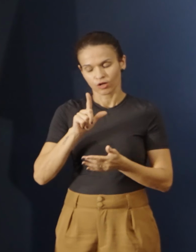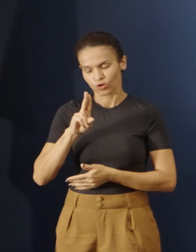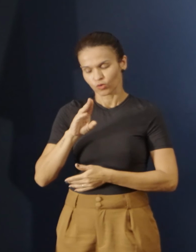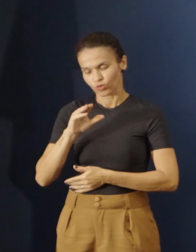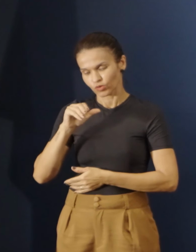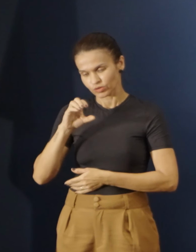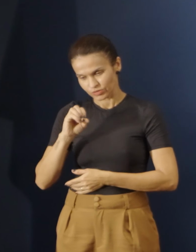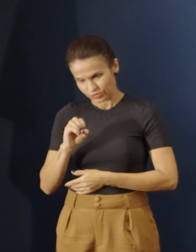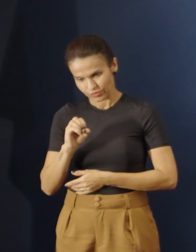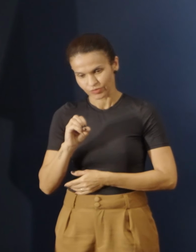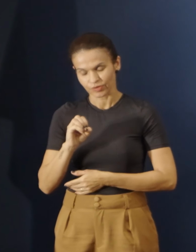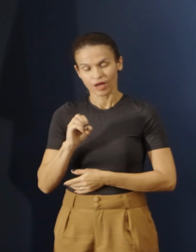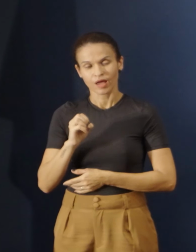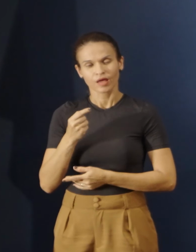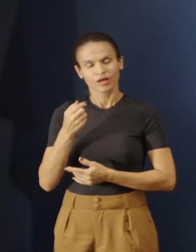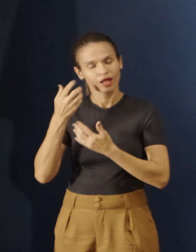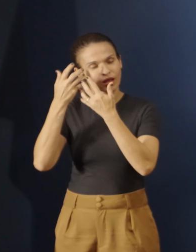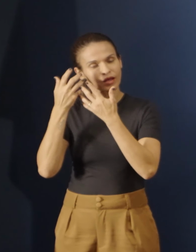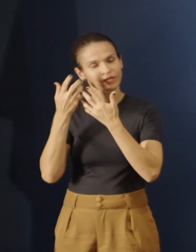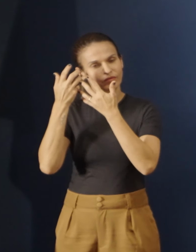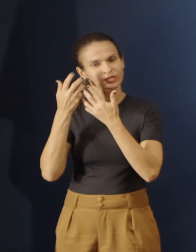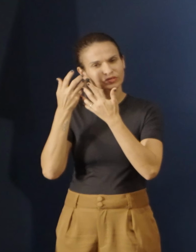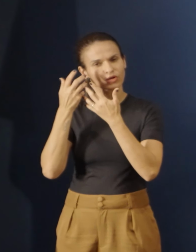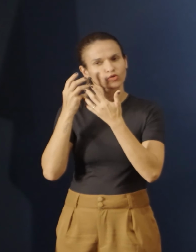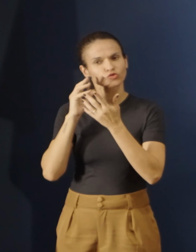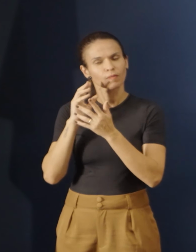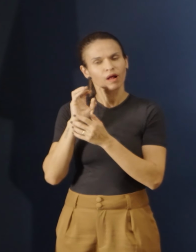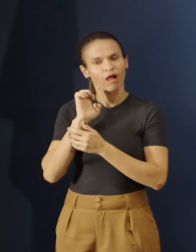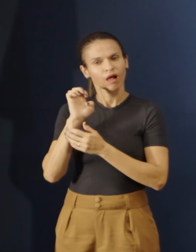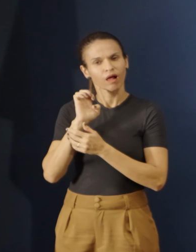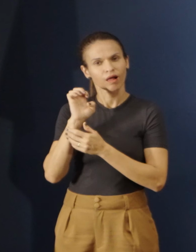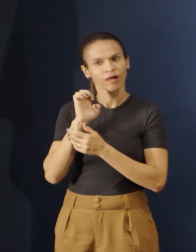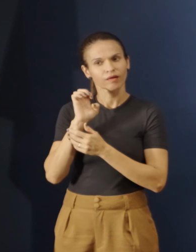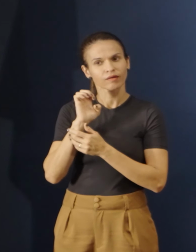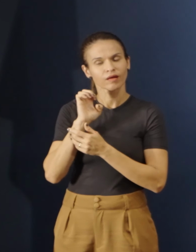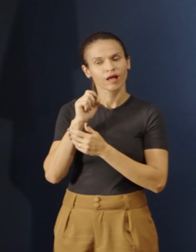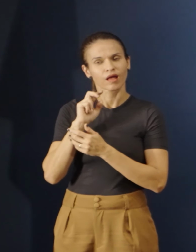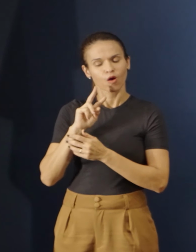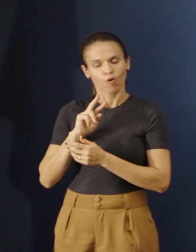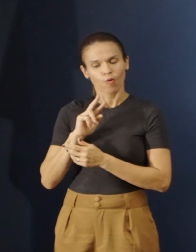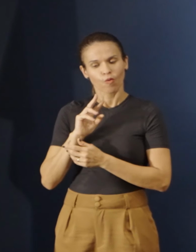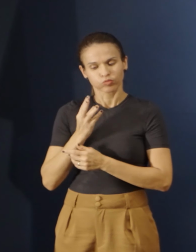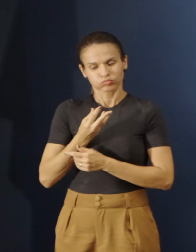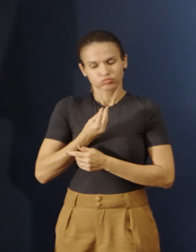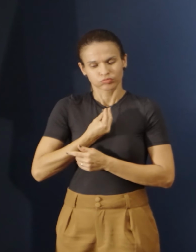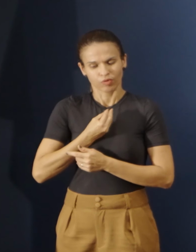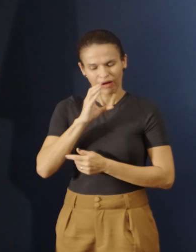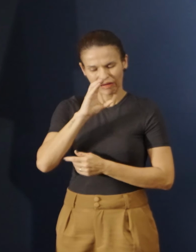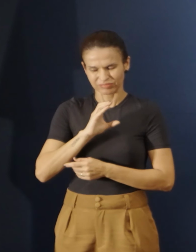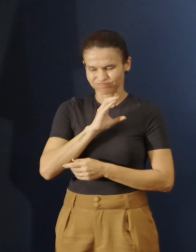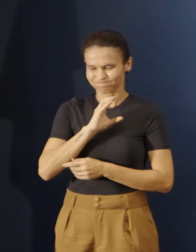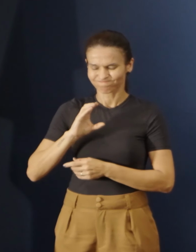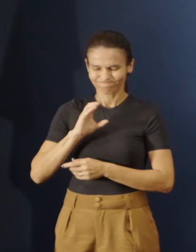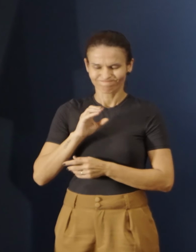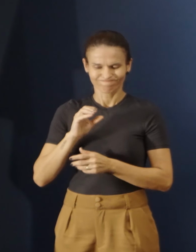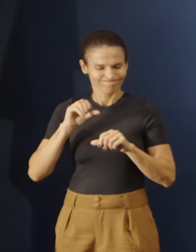David Faria, o Lúcio refletindo sobre a sua homossexualidade. O Lúcio era um homossexual católico extremamente mal resolvido.